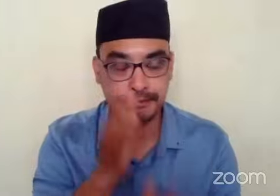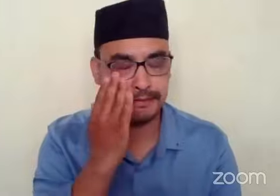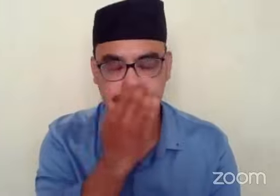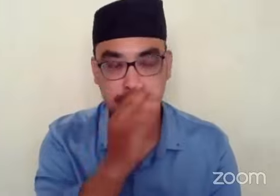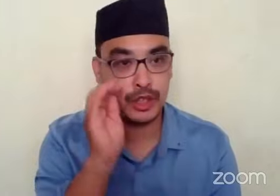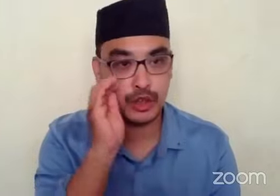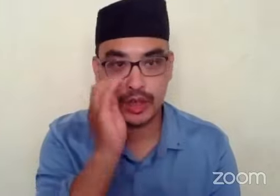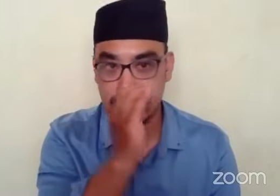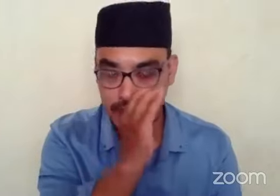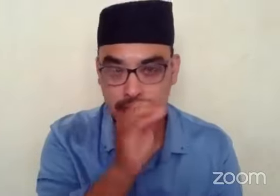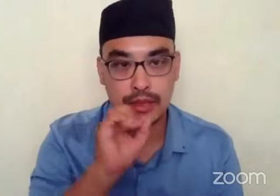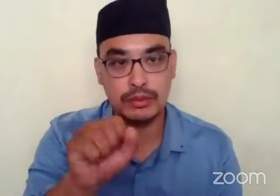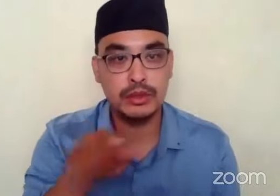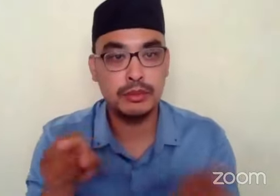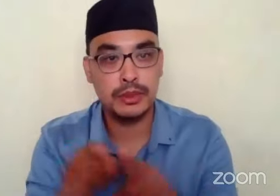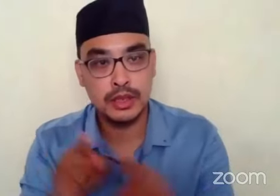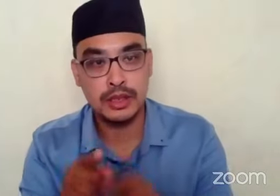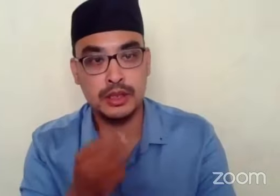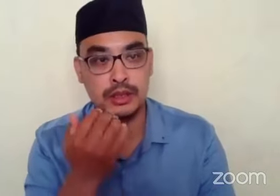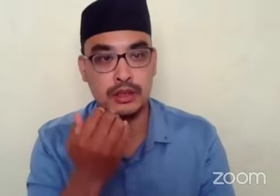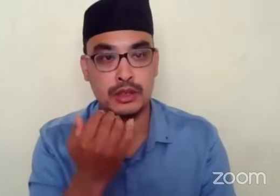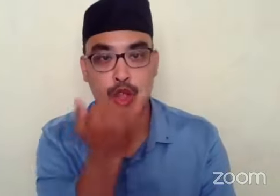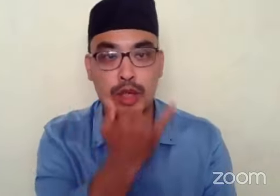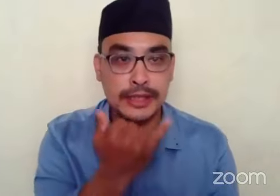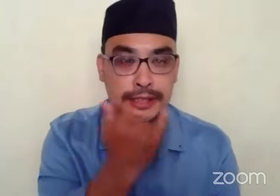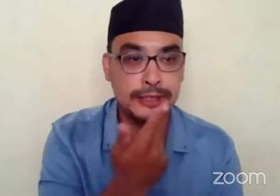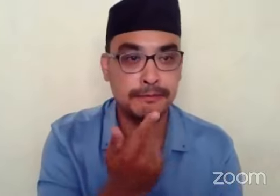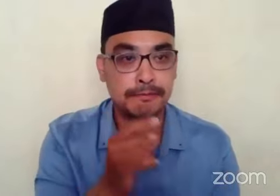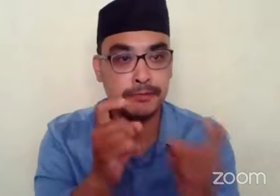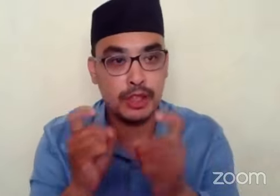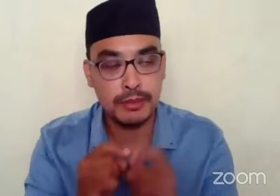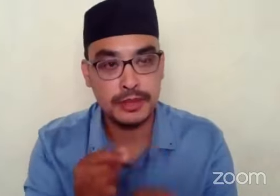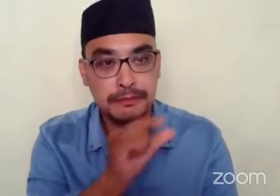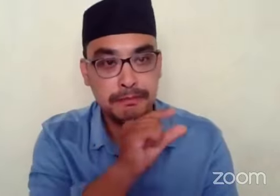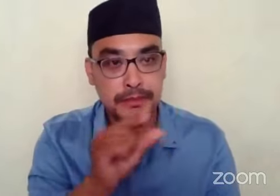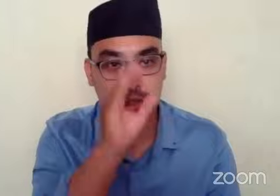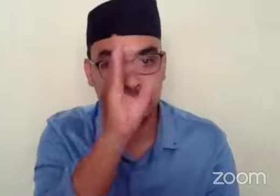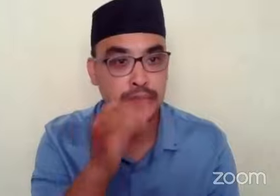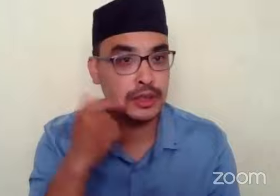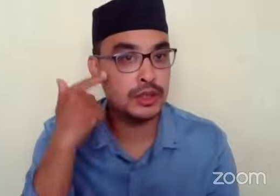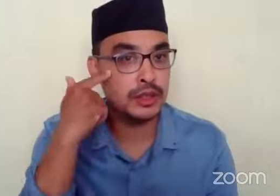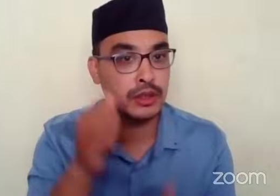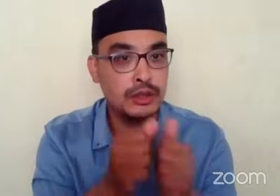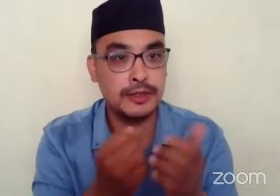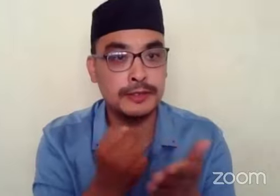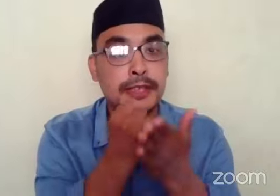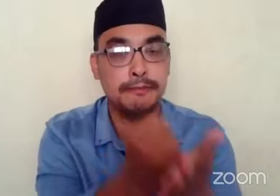उहाँले चाहिँ लैङ्गिक अभिमुखीकरण र सामाजिक समावेशिताको विज्ञको रूपमा चाहिँ सपोर्ट